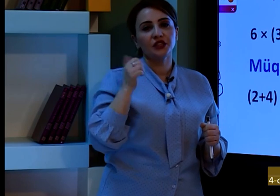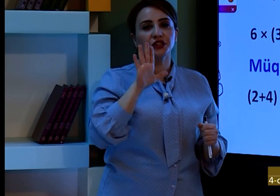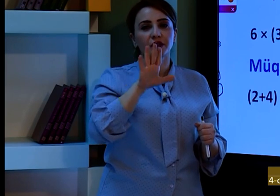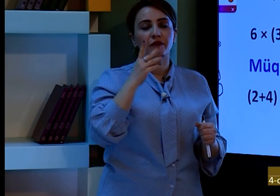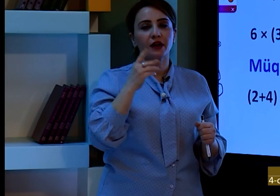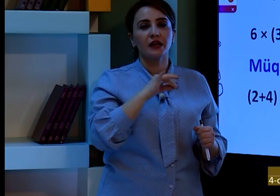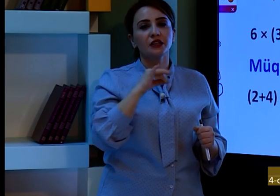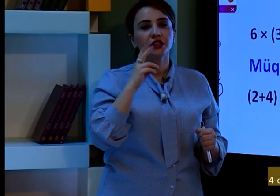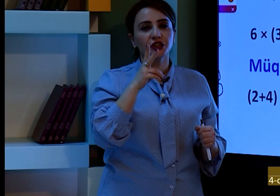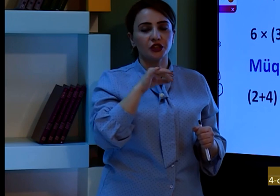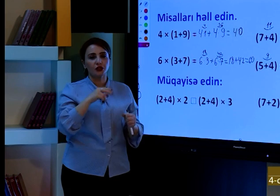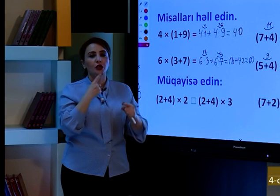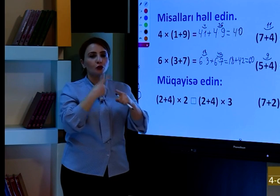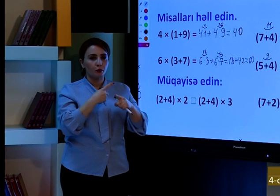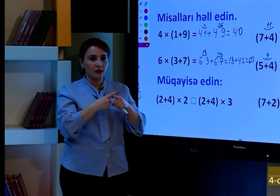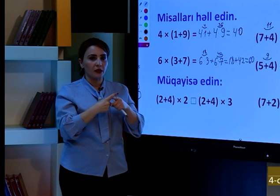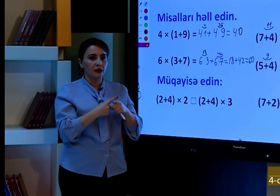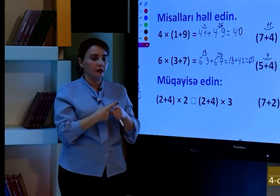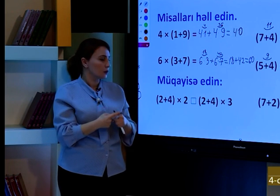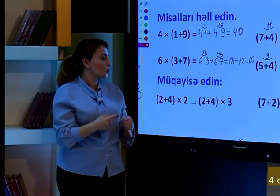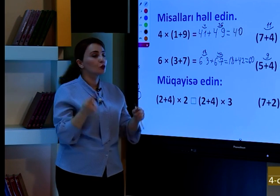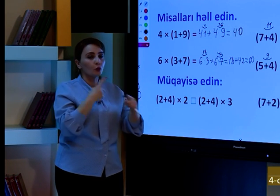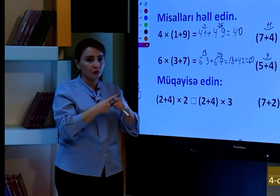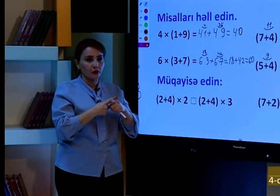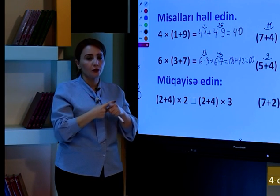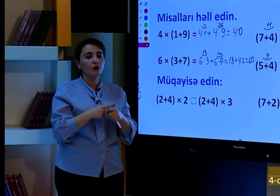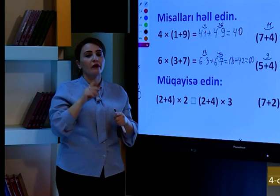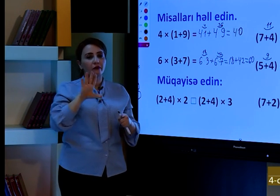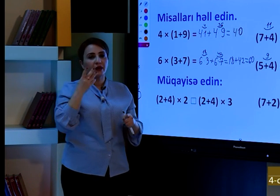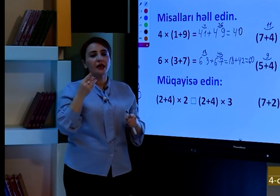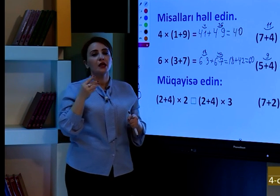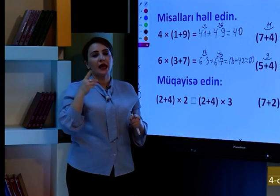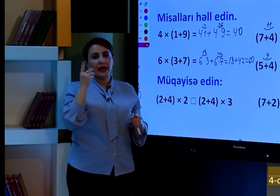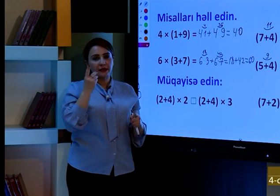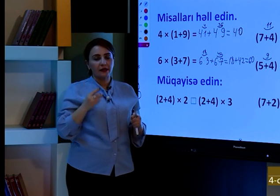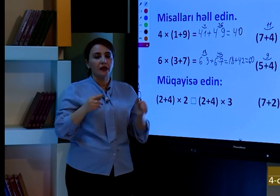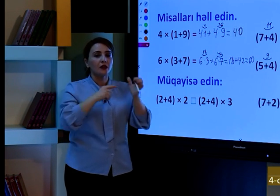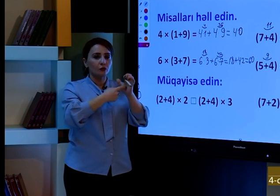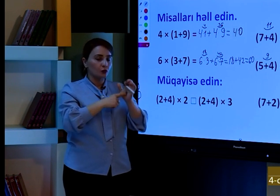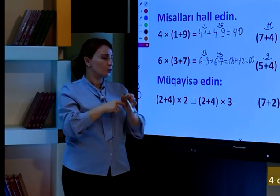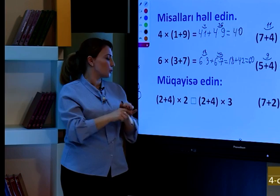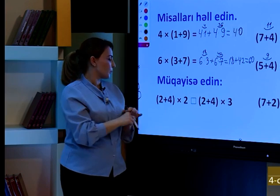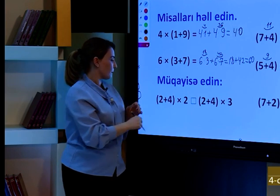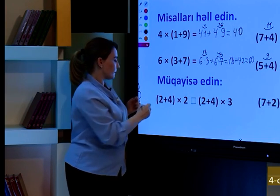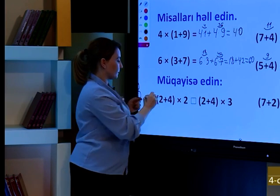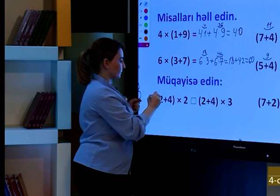Birinci və ikinci toplananları toplayırıq və ədədə vururuq.